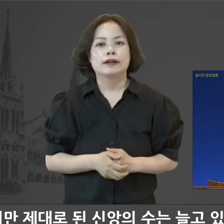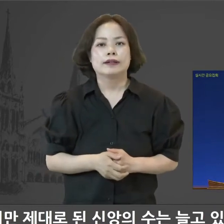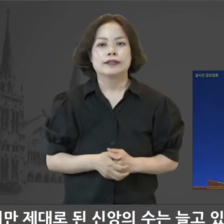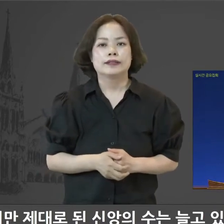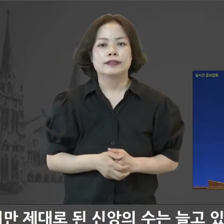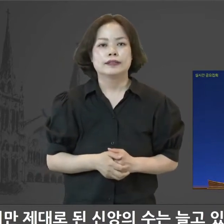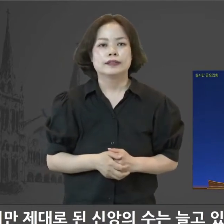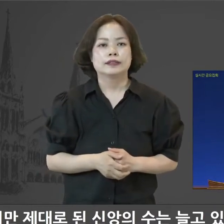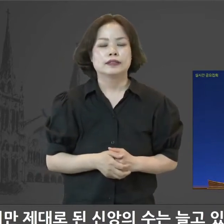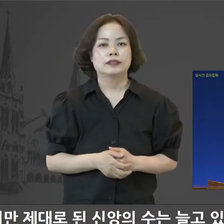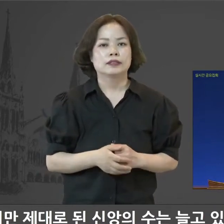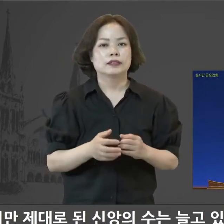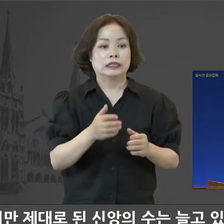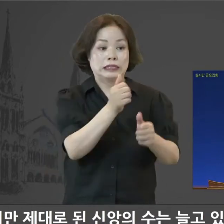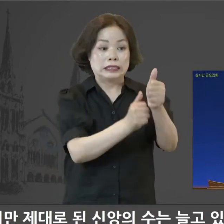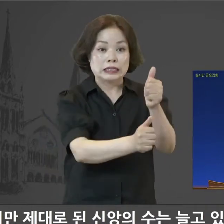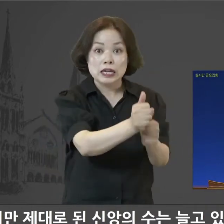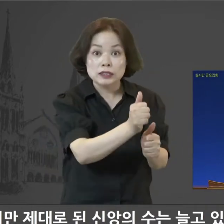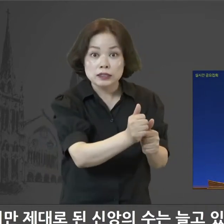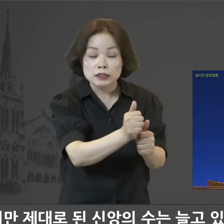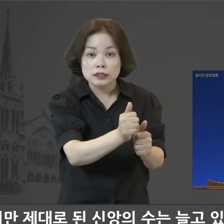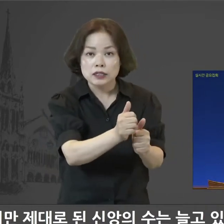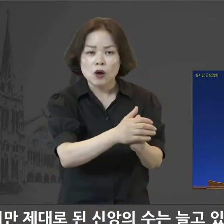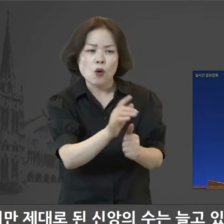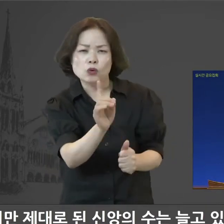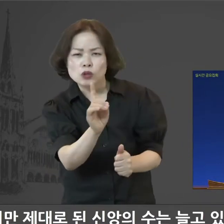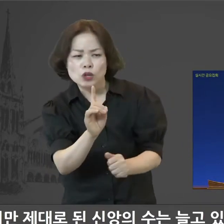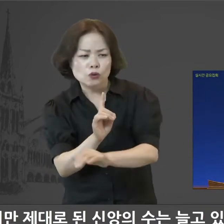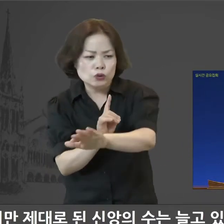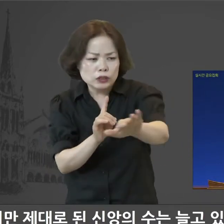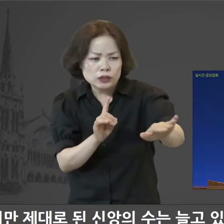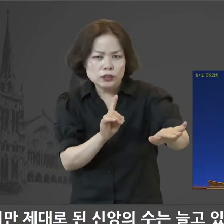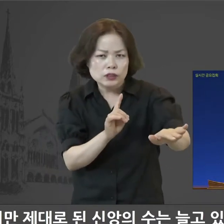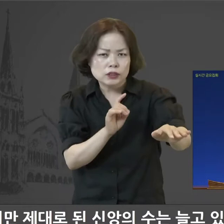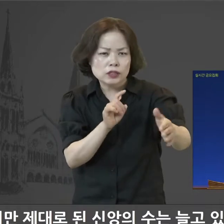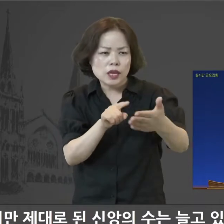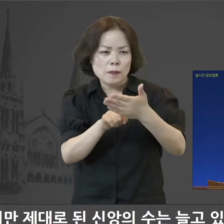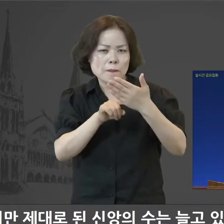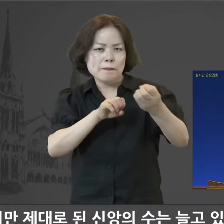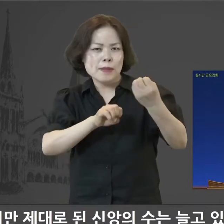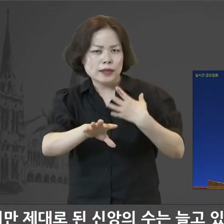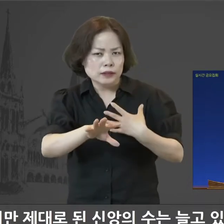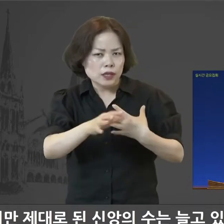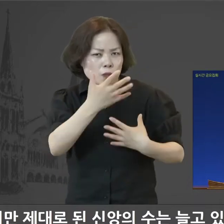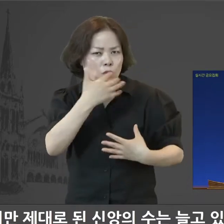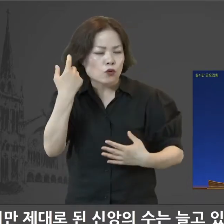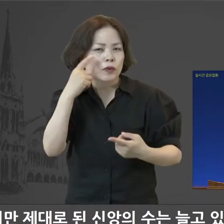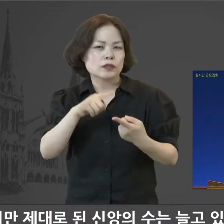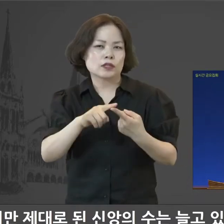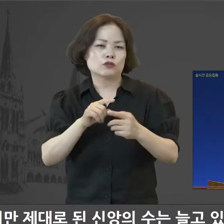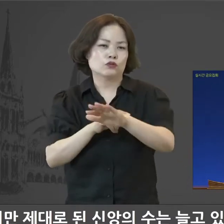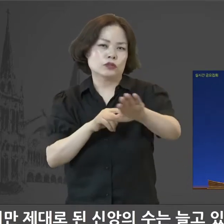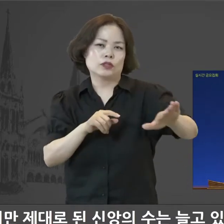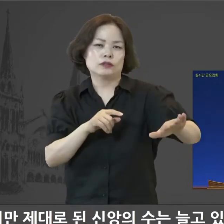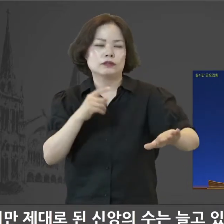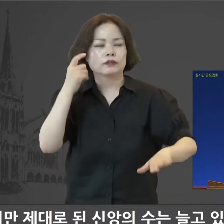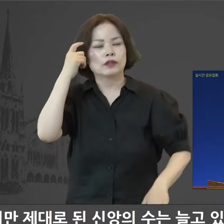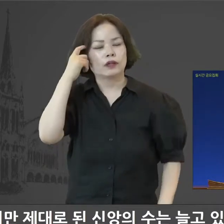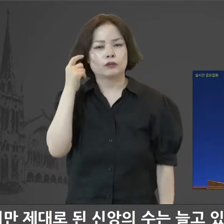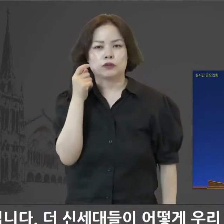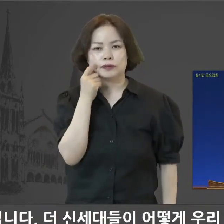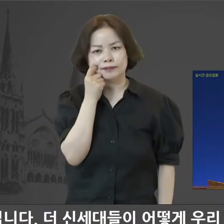그 더 신세대들, 이들이 어떻게 우리 교회에 반응하고 복음에 반응할지는 우리가 여기서 예단할 수